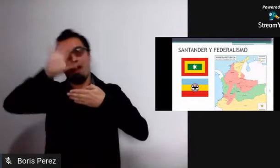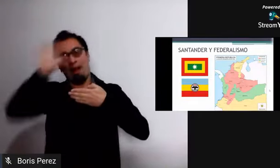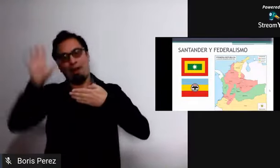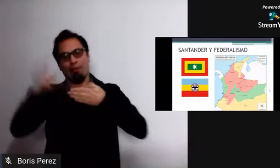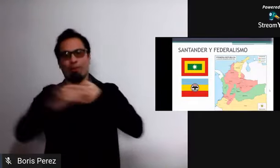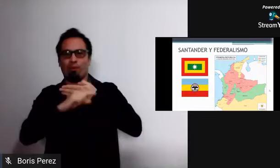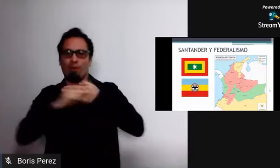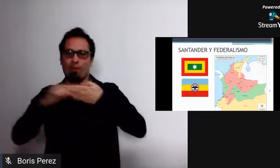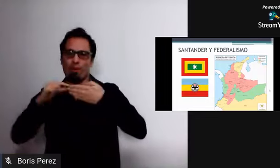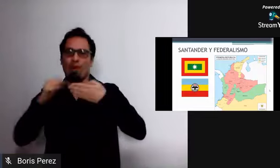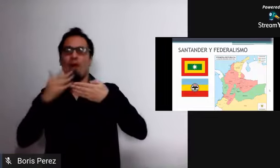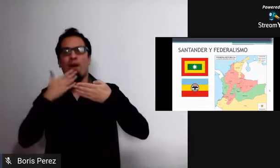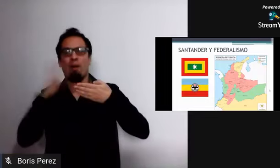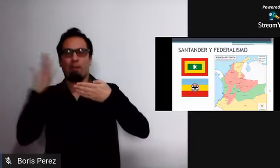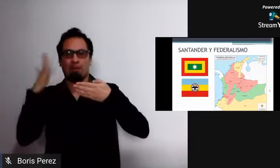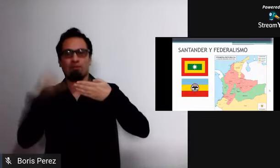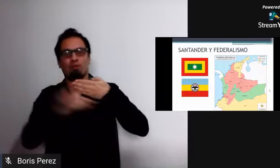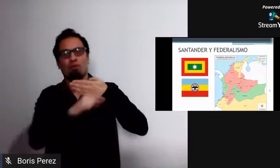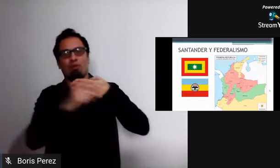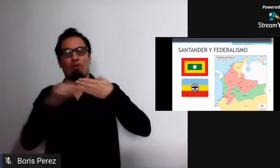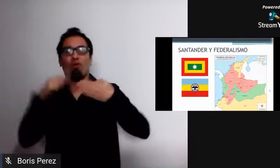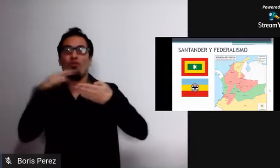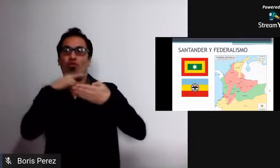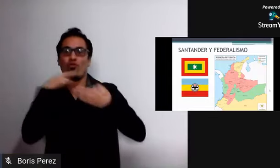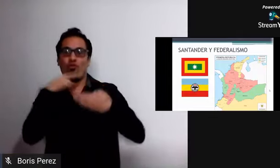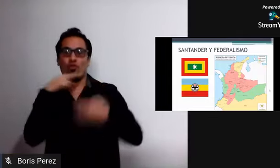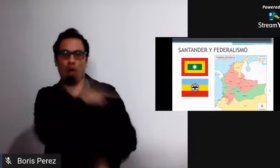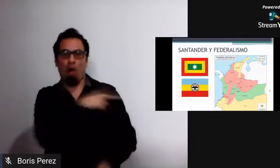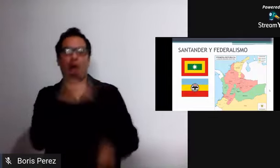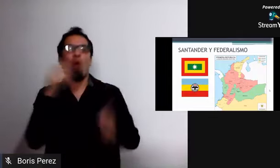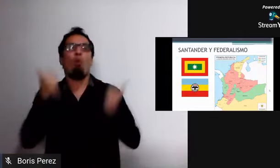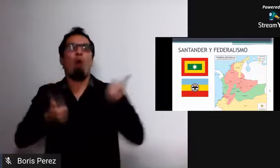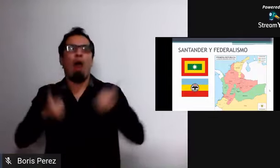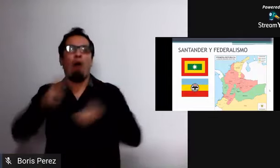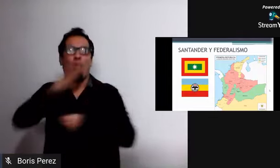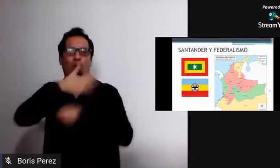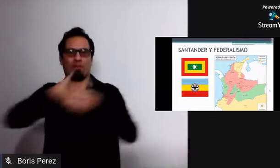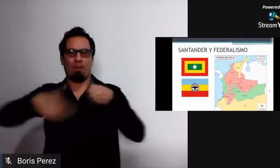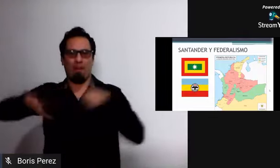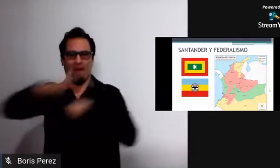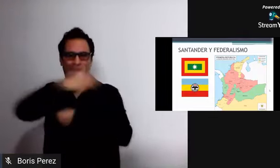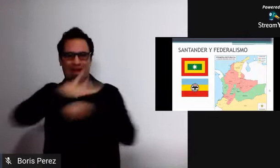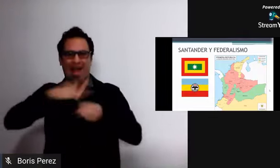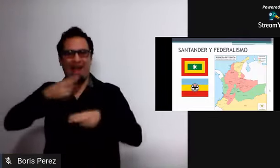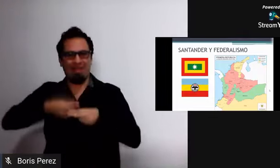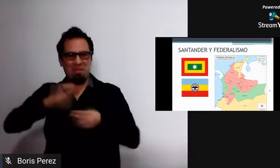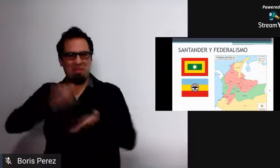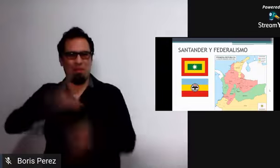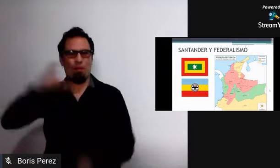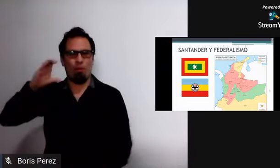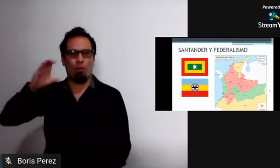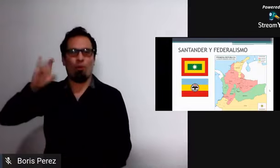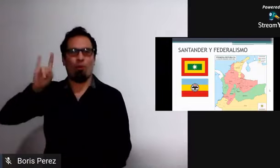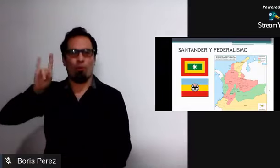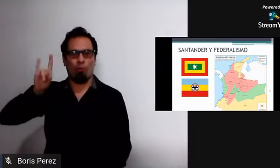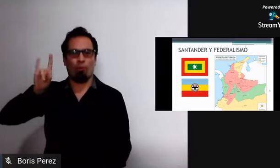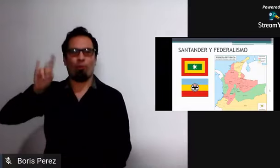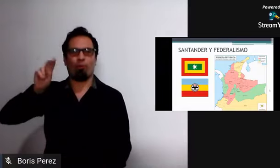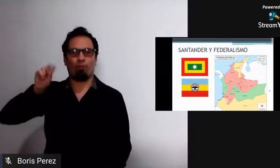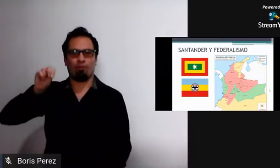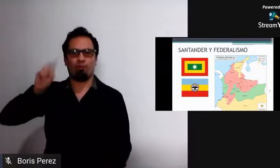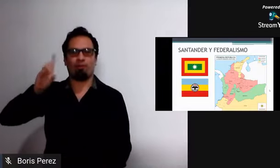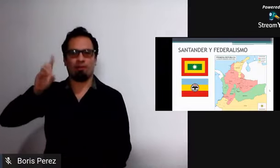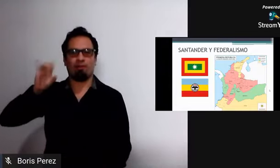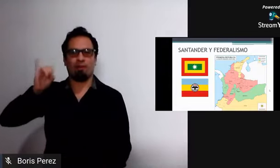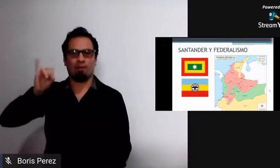la bandera que tiene los colores azul, amarillo y rojo, que